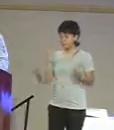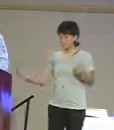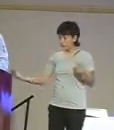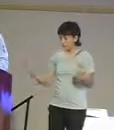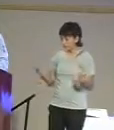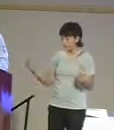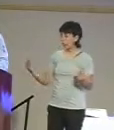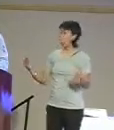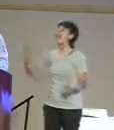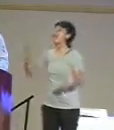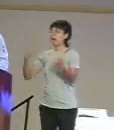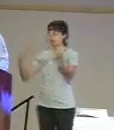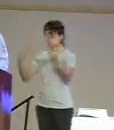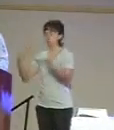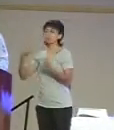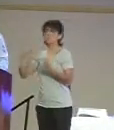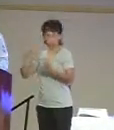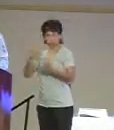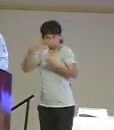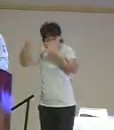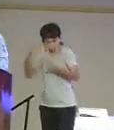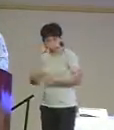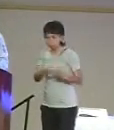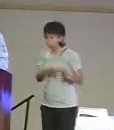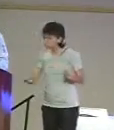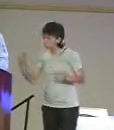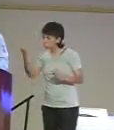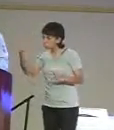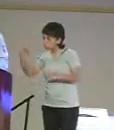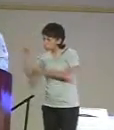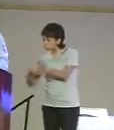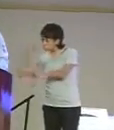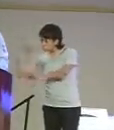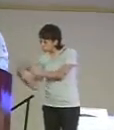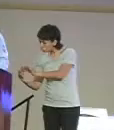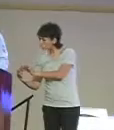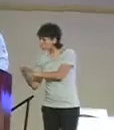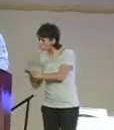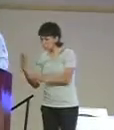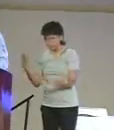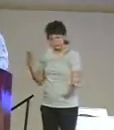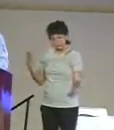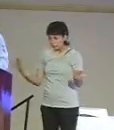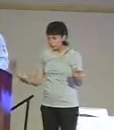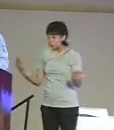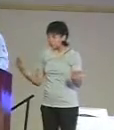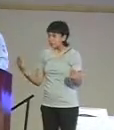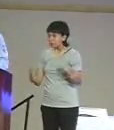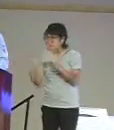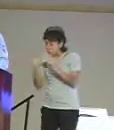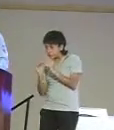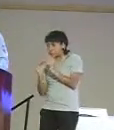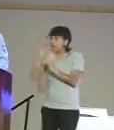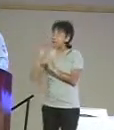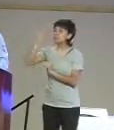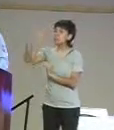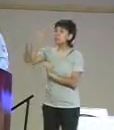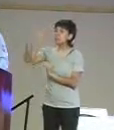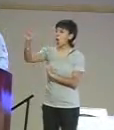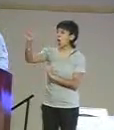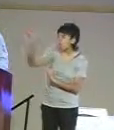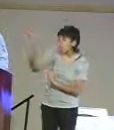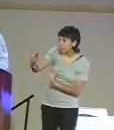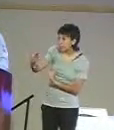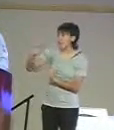término, estamos hablando de un incremento de aproximadamente 80 a 85 veces.